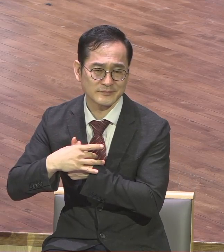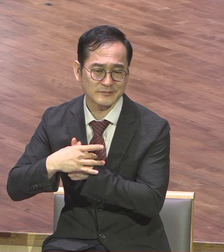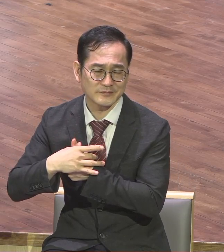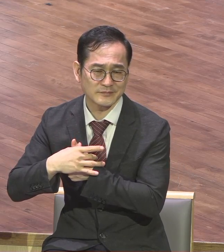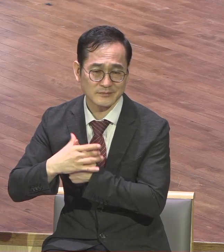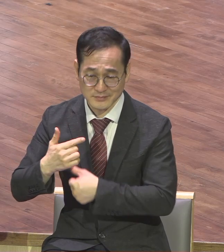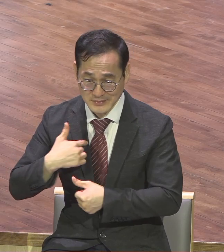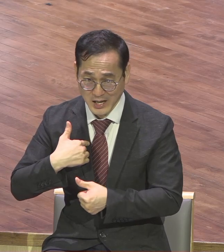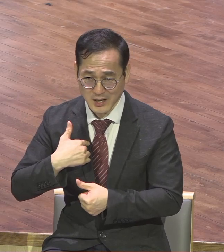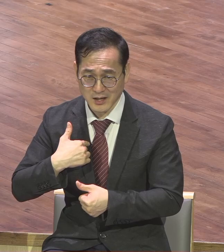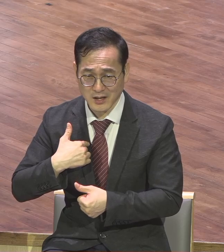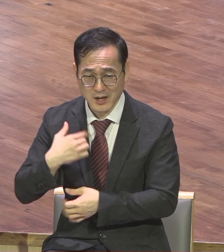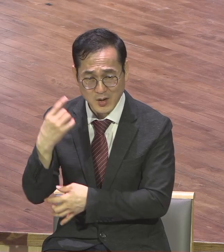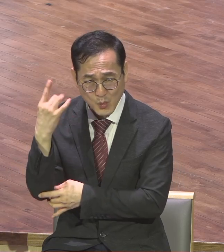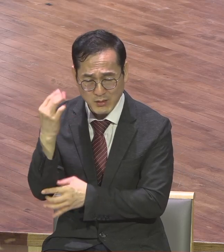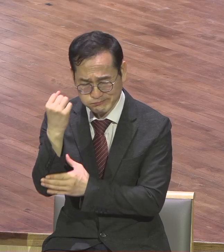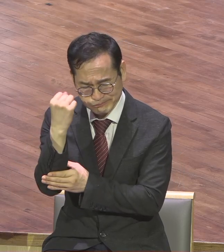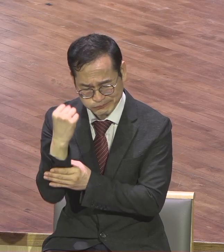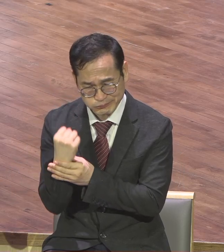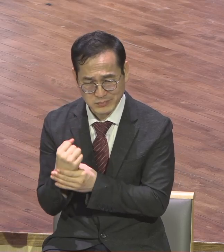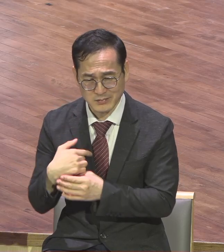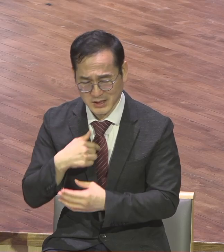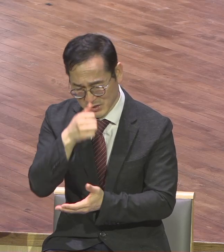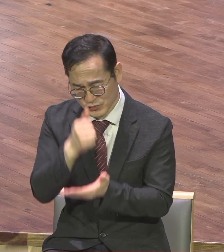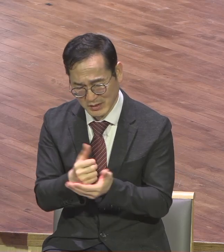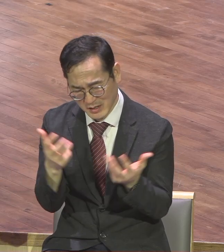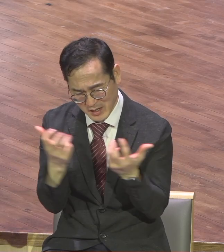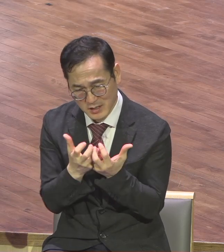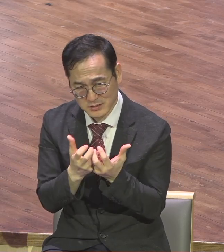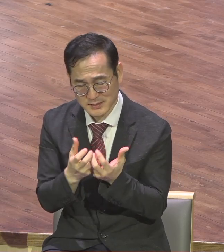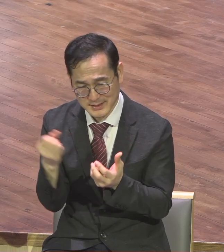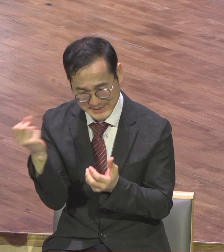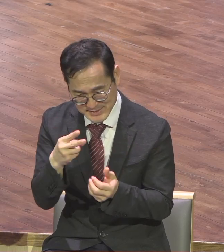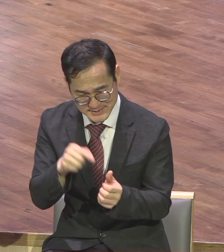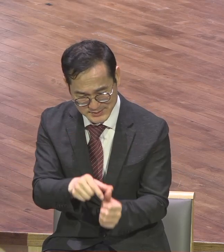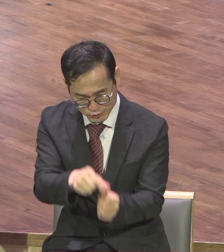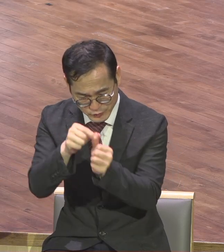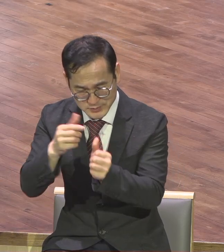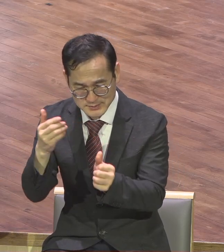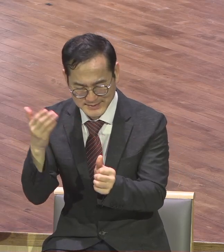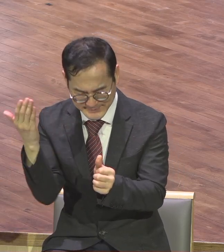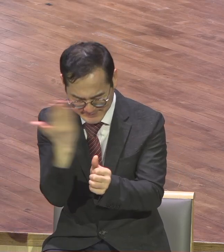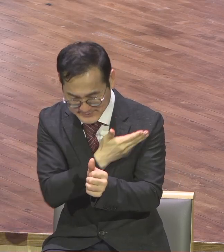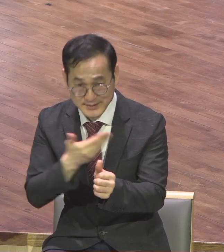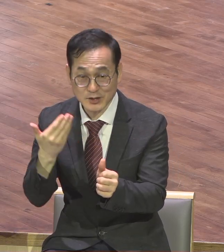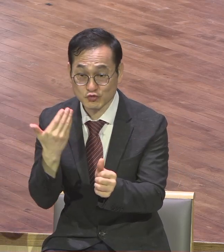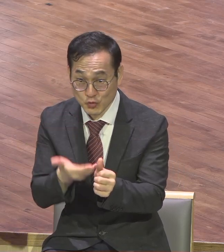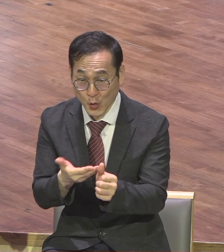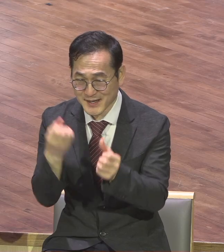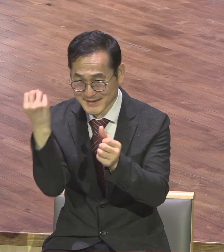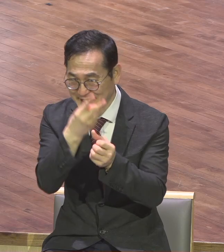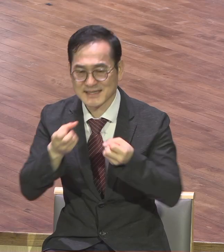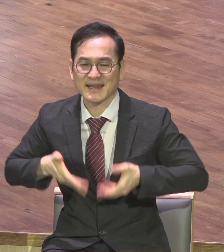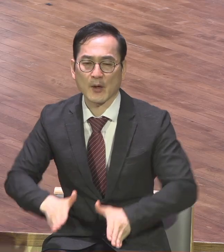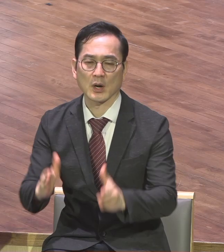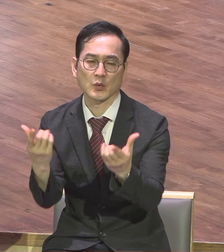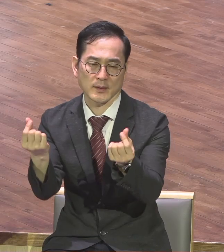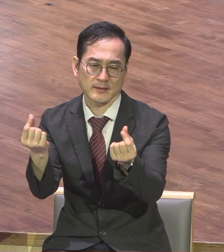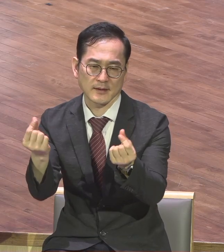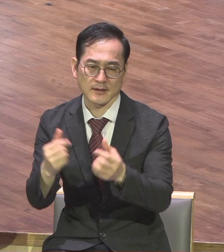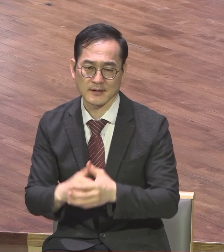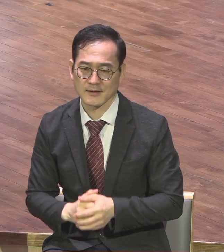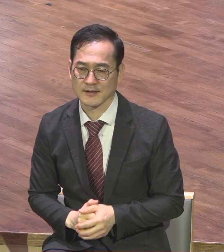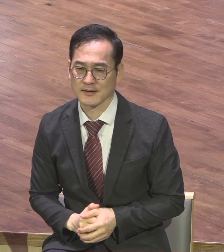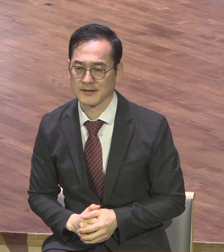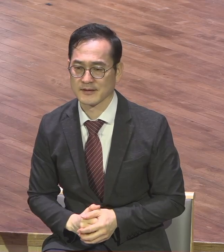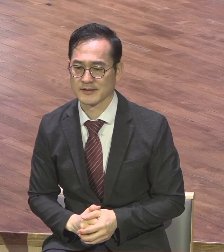변화시켜 주셨어요. 사도 바울은 오늘 본문을 통해 이런 하나님의 선한 일을 행하기